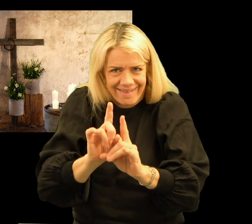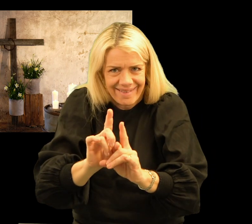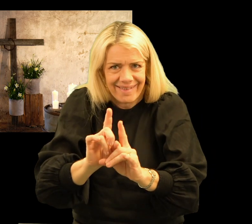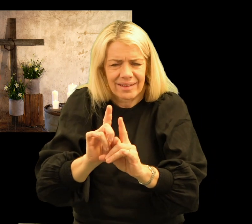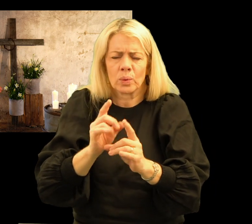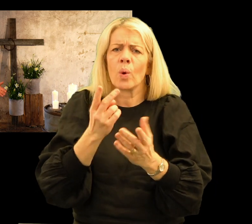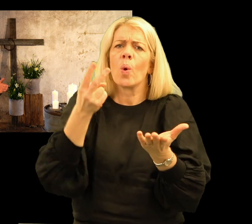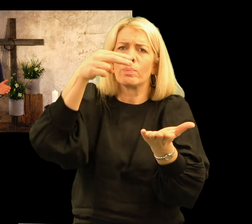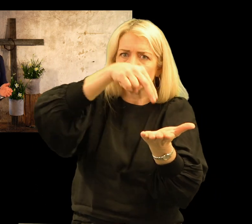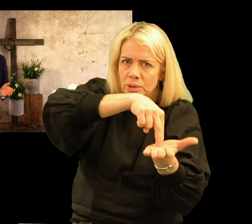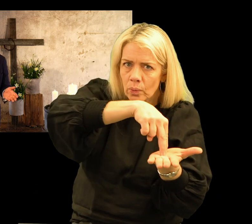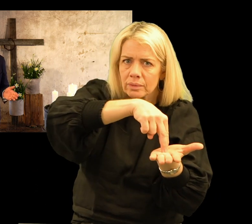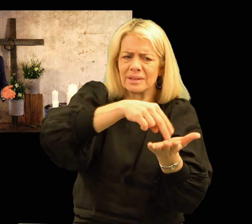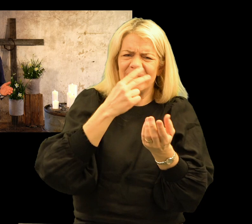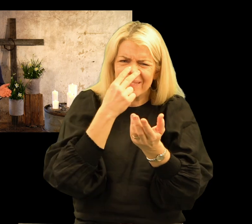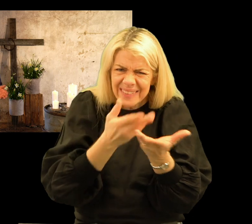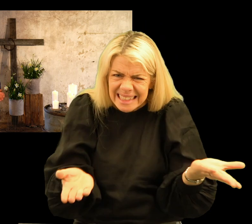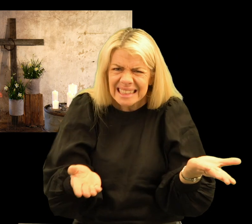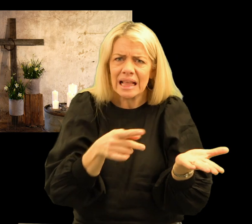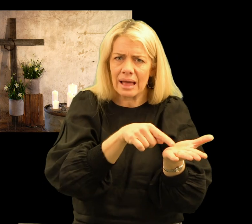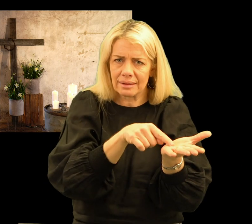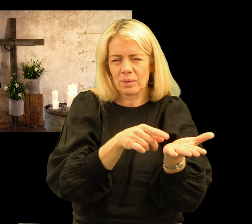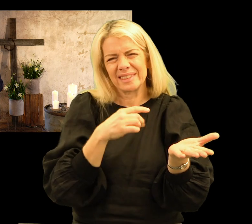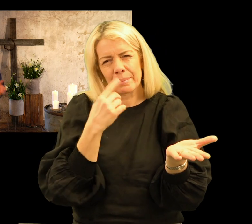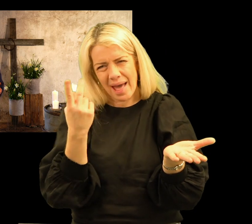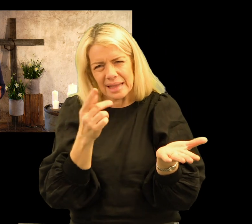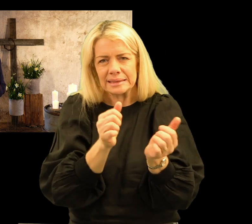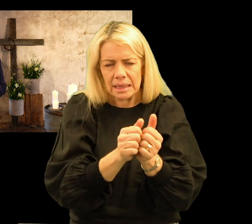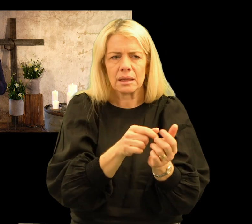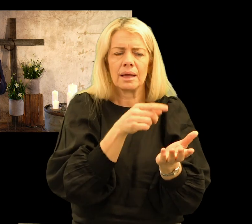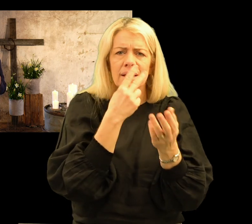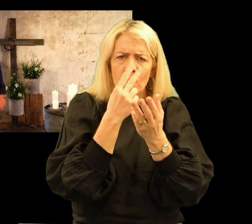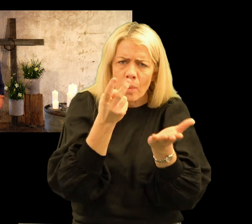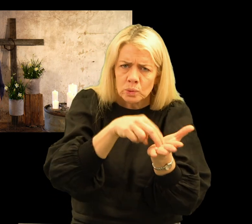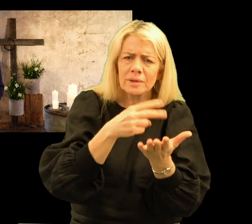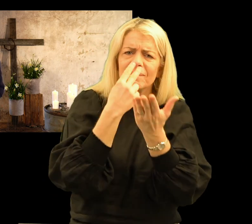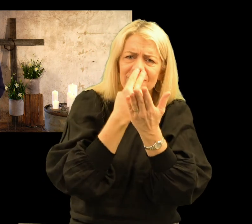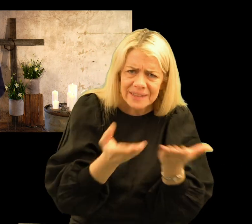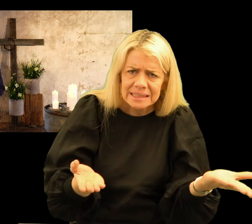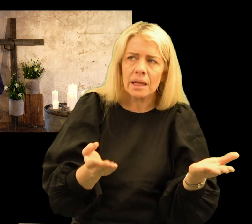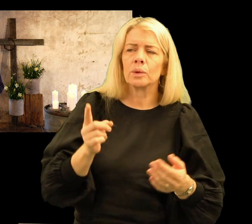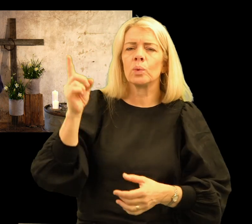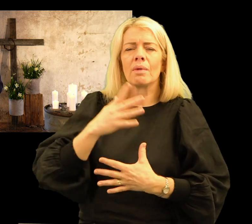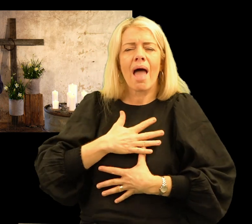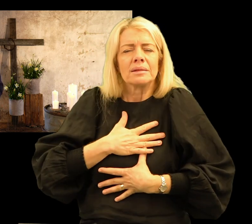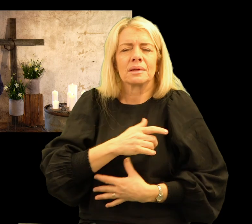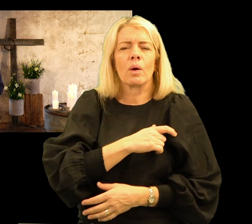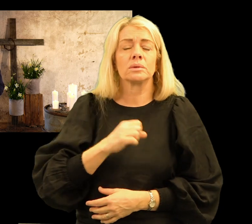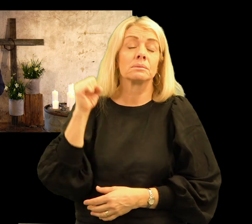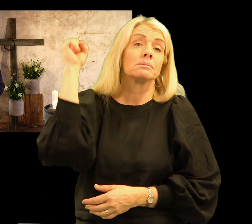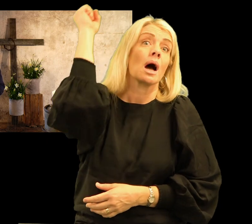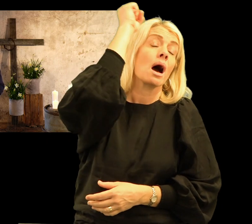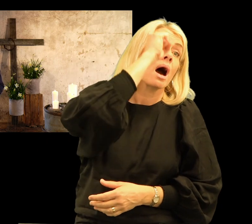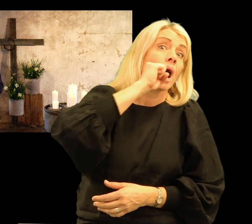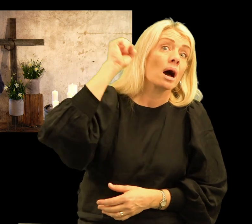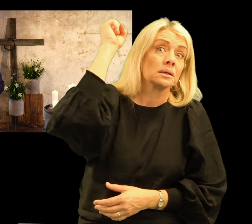Uppståndelsen visar alltså, om vi ska säga det på ytterligare ett annat sätt, uppståndelsen visar alltså att vi är djupt älskade och omfamnade